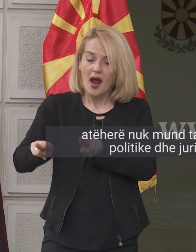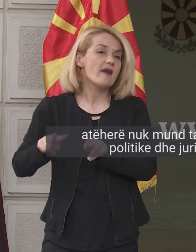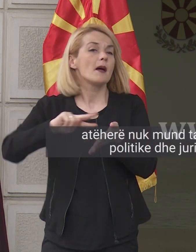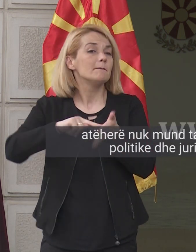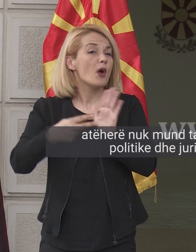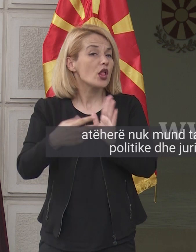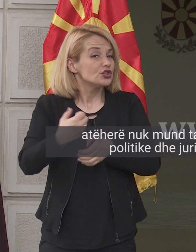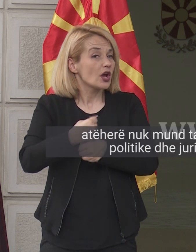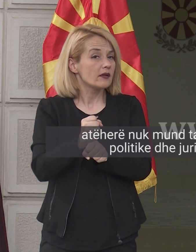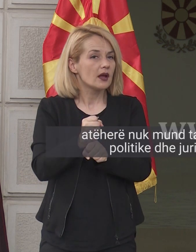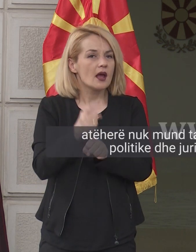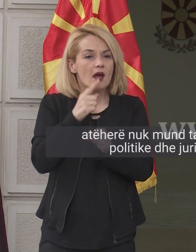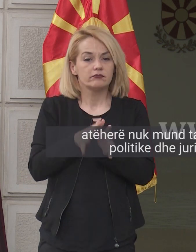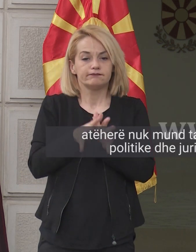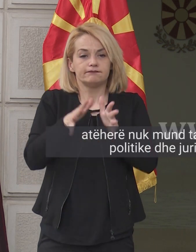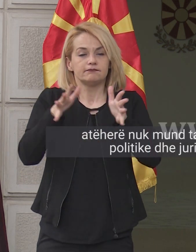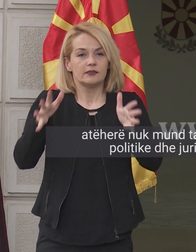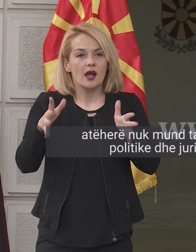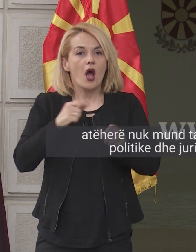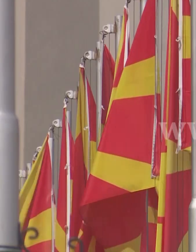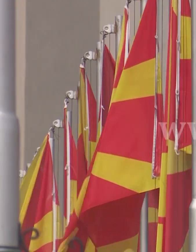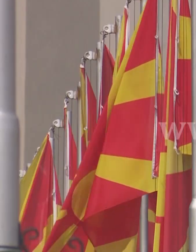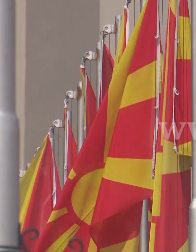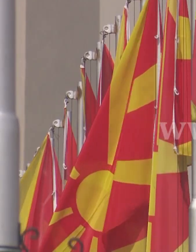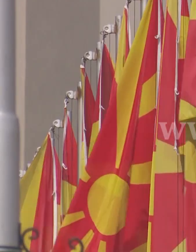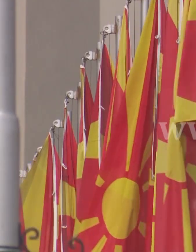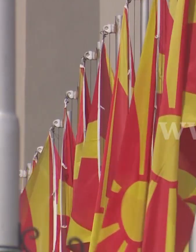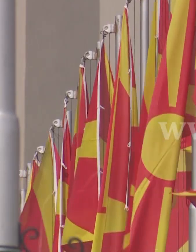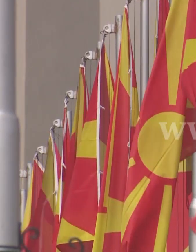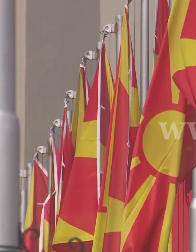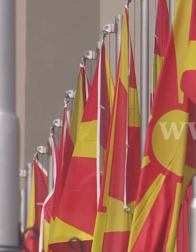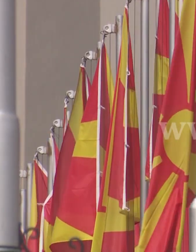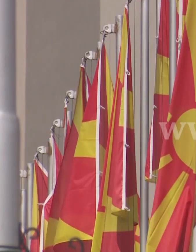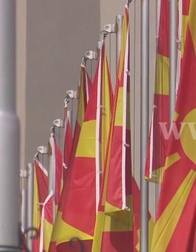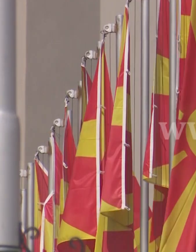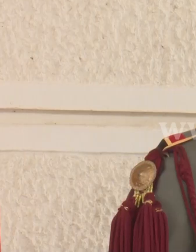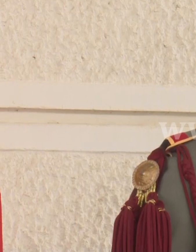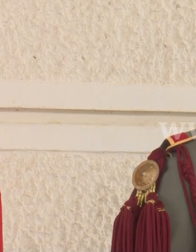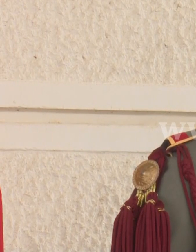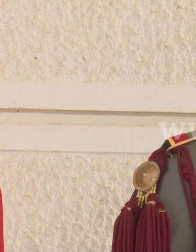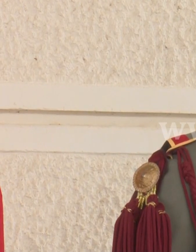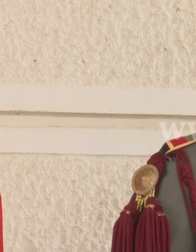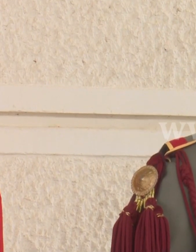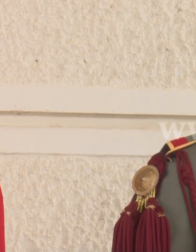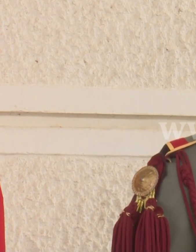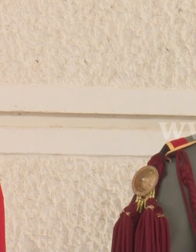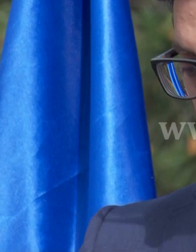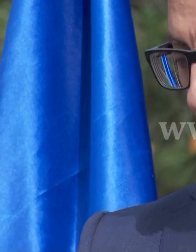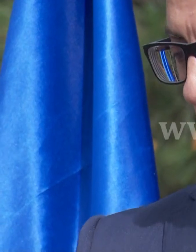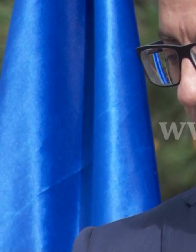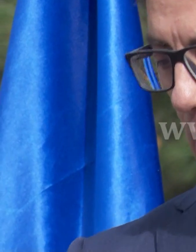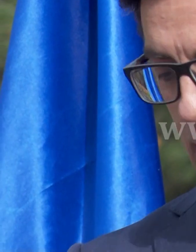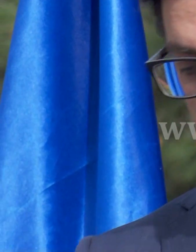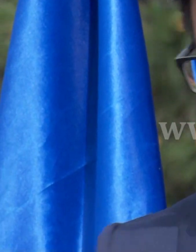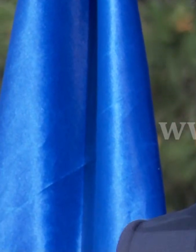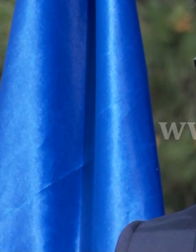криза нема да прерасне во безбедносна. Вендосе интересаве штетороре мби ато партијаке еш месажи кресор ќе одругој президент и